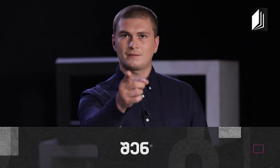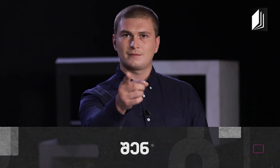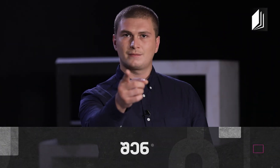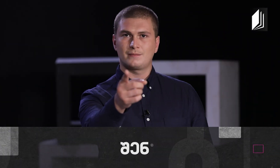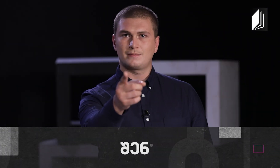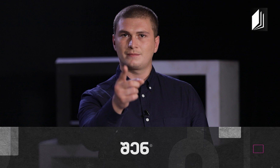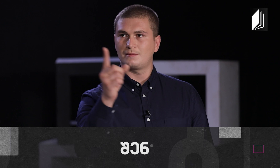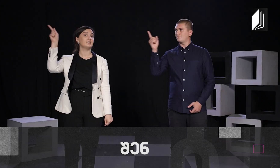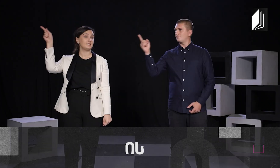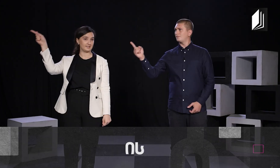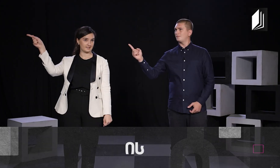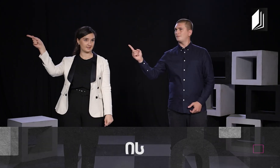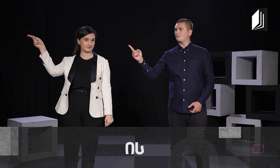შენ, ის.